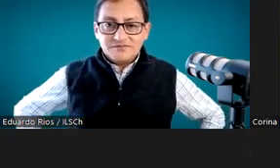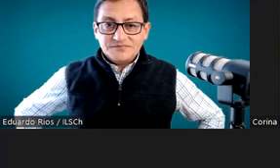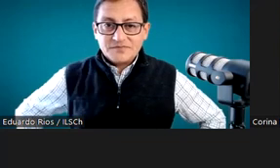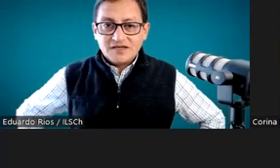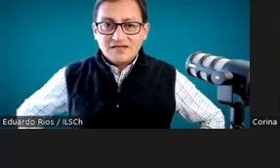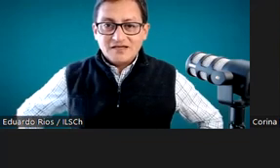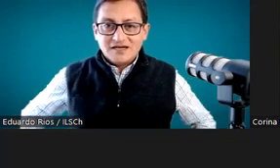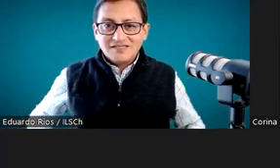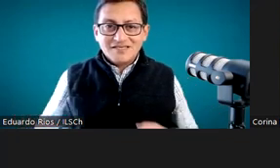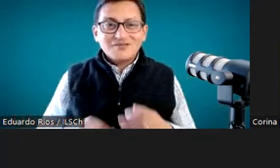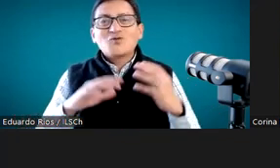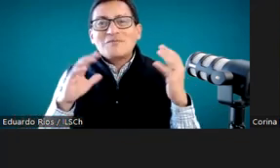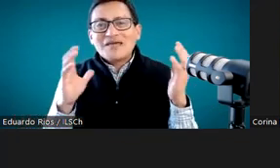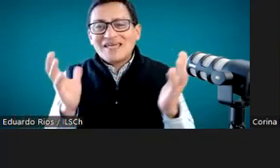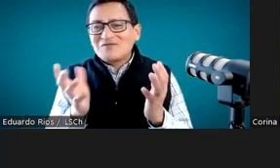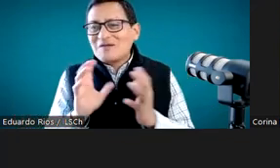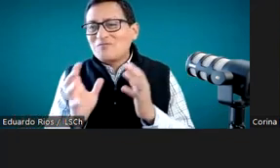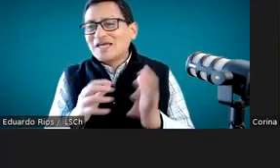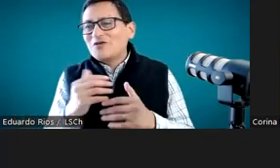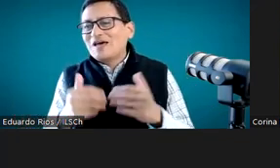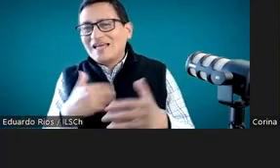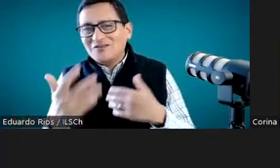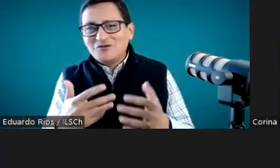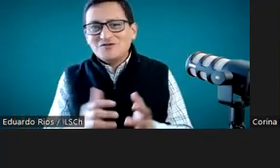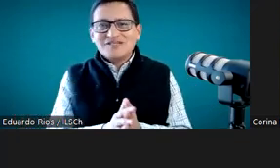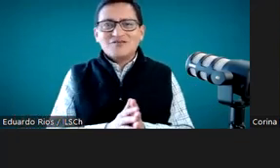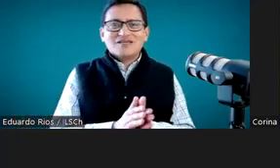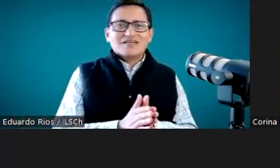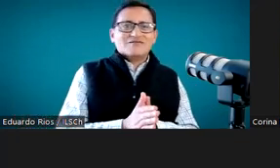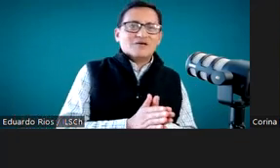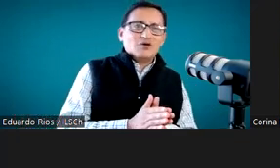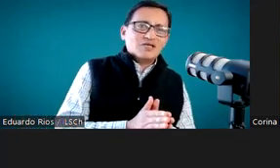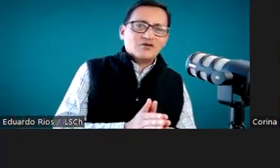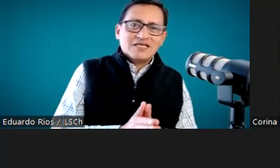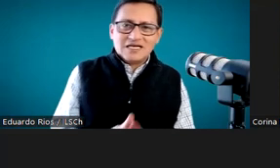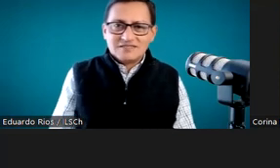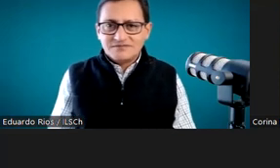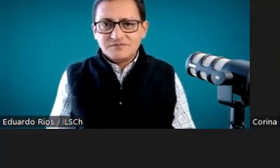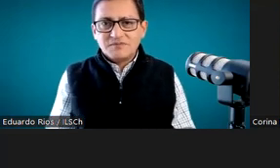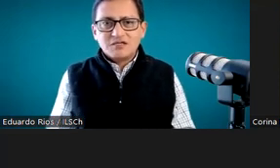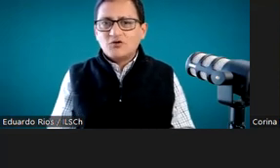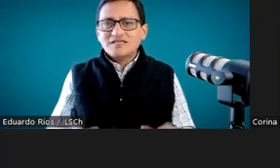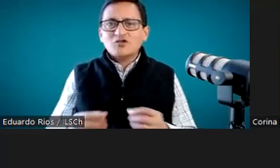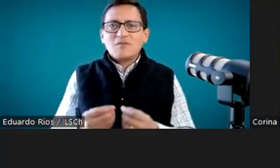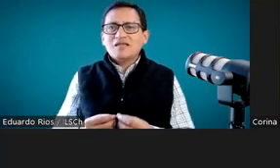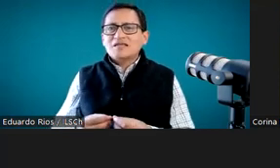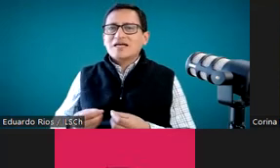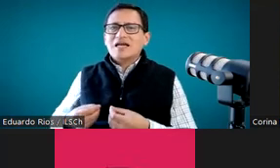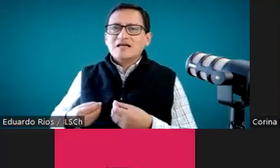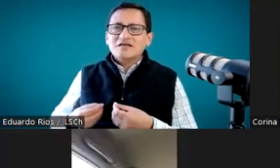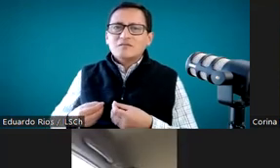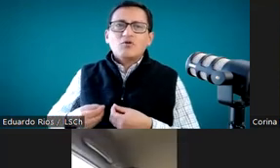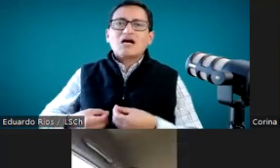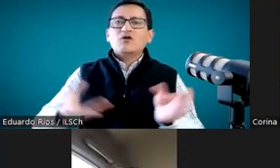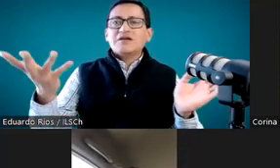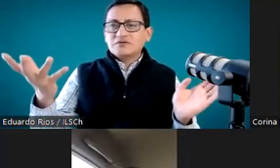comunicación. Así que eso es como un pequeño adelanto de lo que vamos viviendo en esta clase. No va a ser solamente